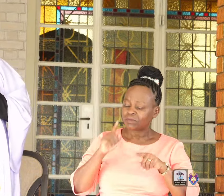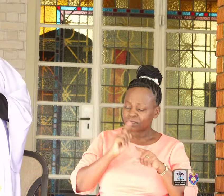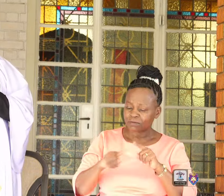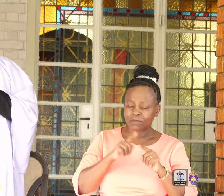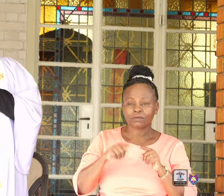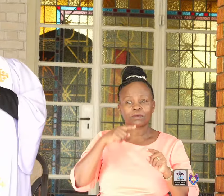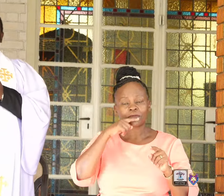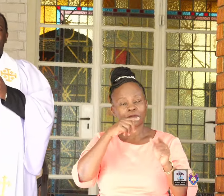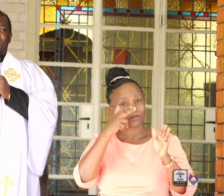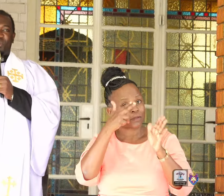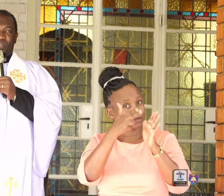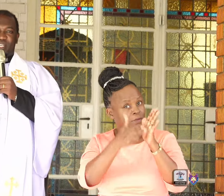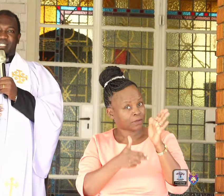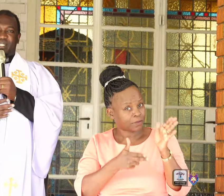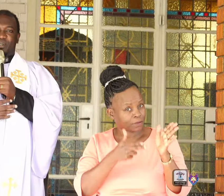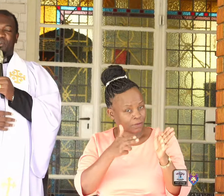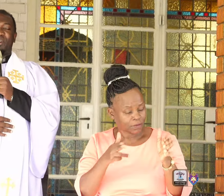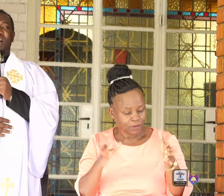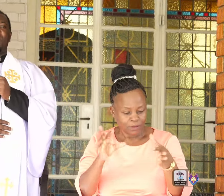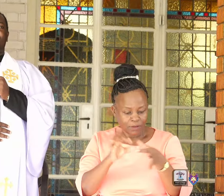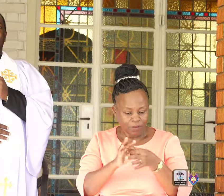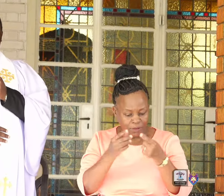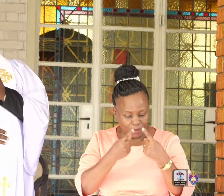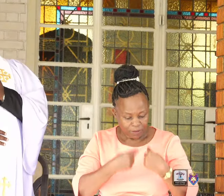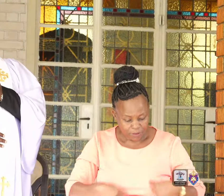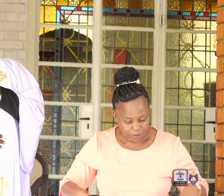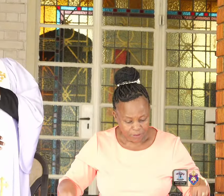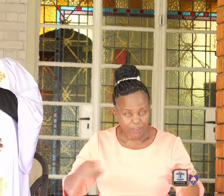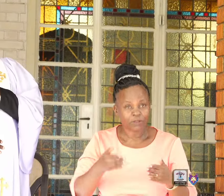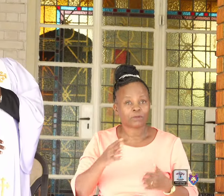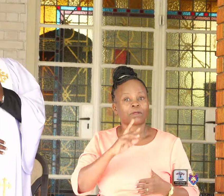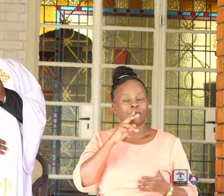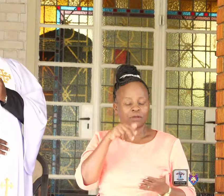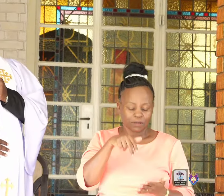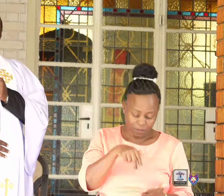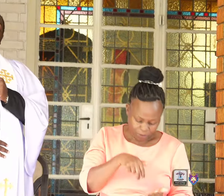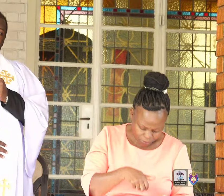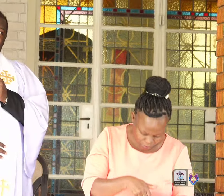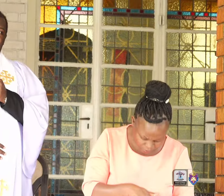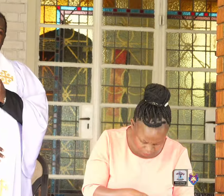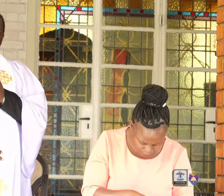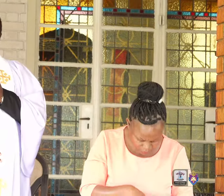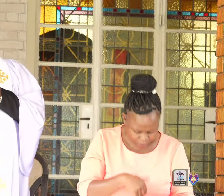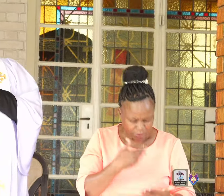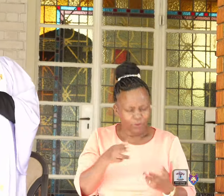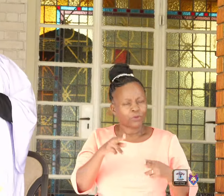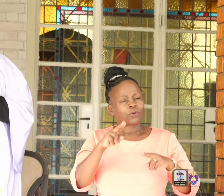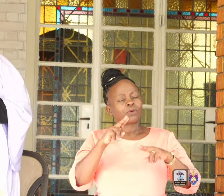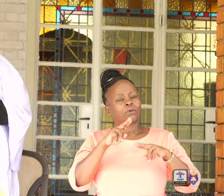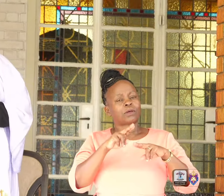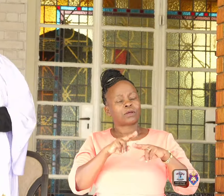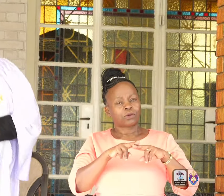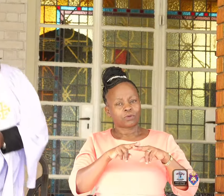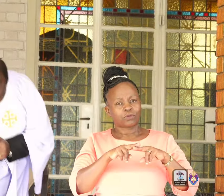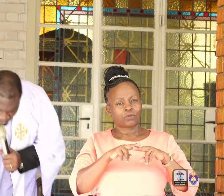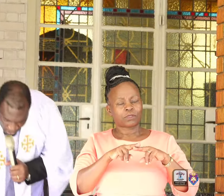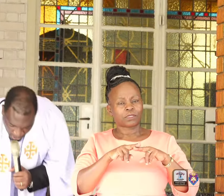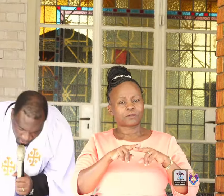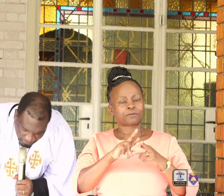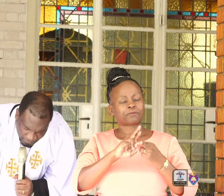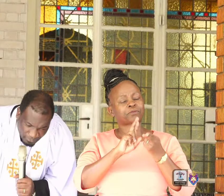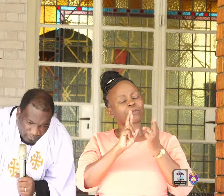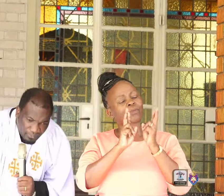gyonna, twegatteko awo w'oli, ofukamire oba otuule, ate